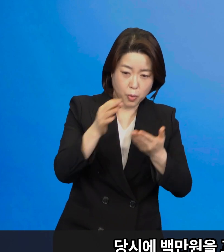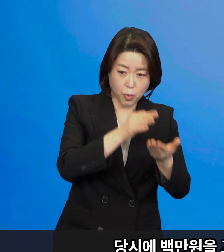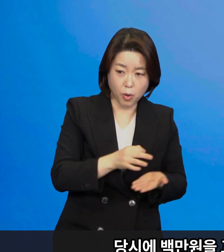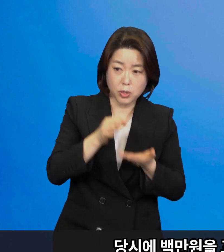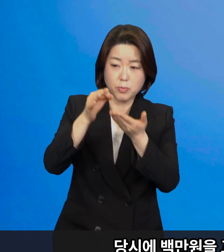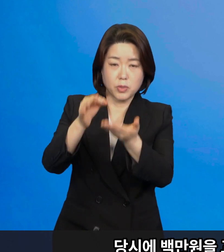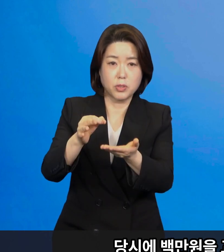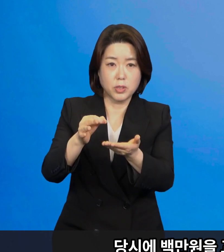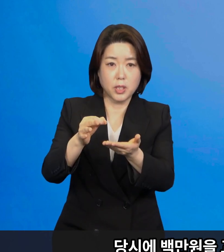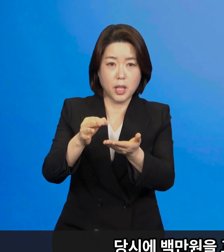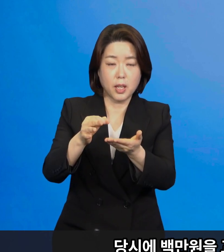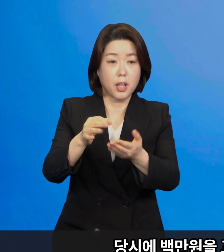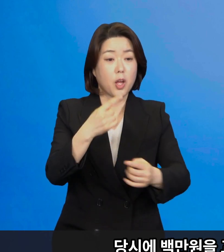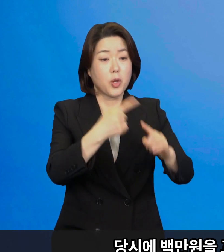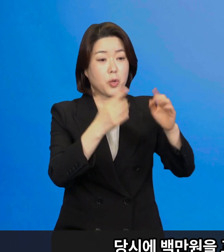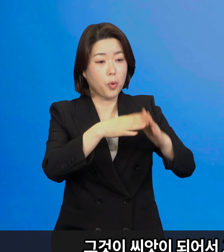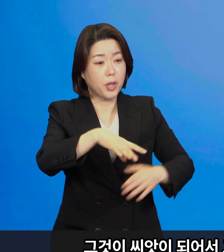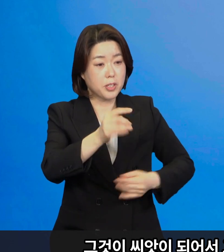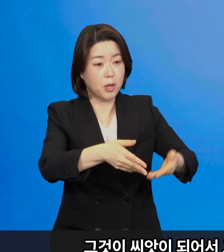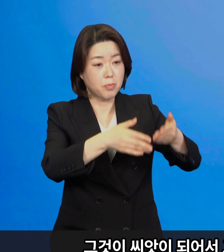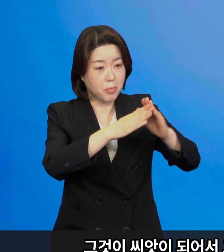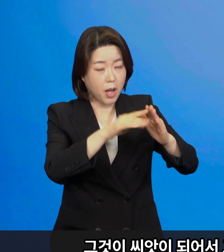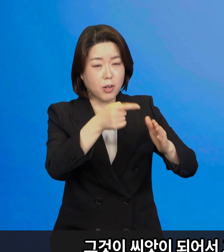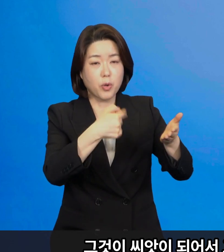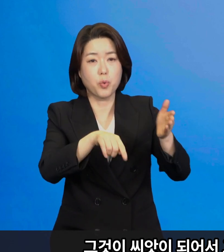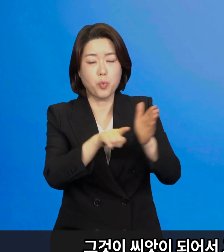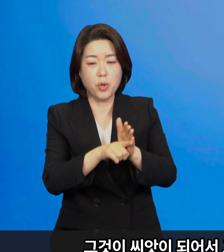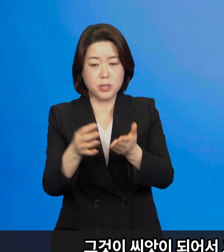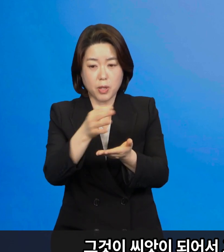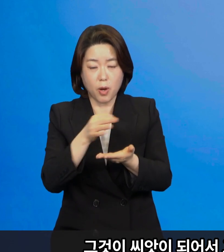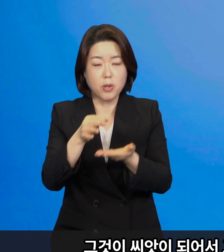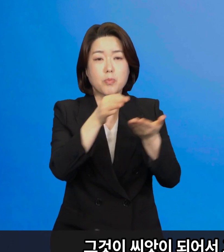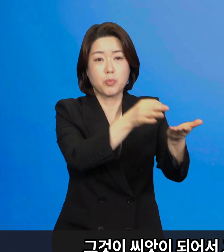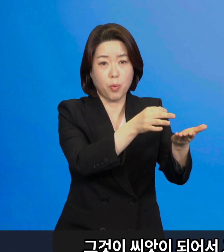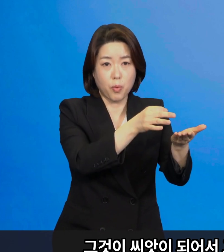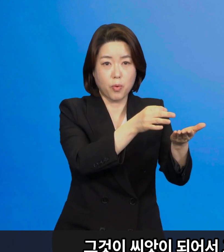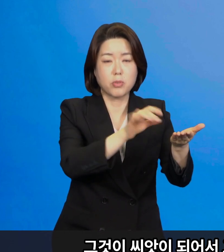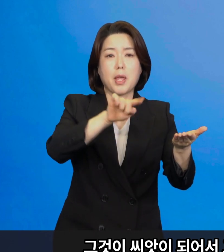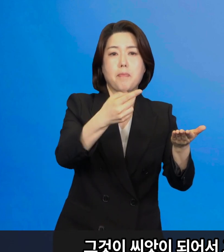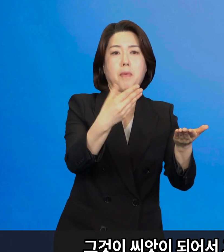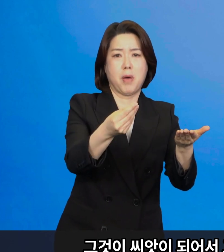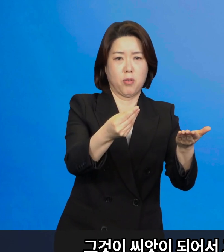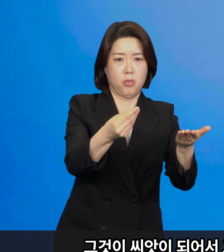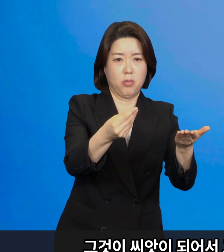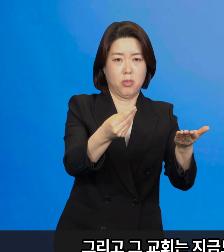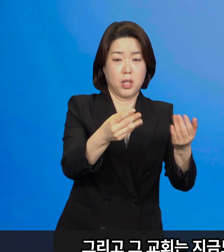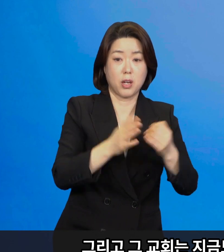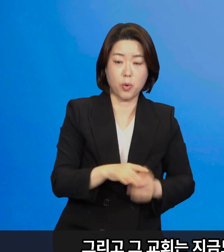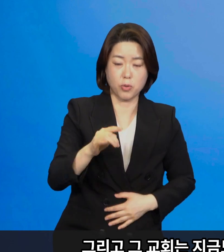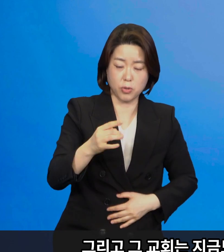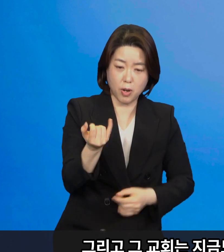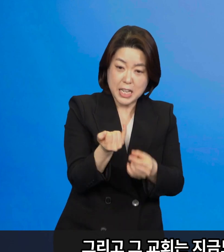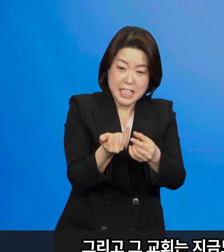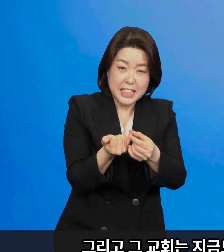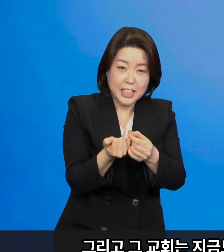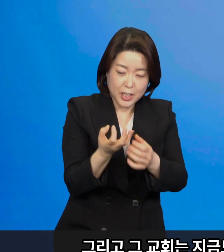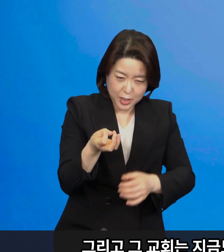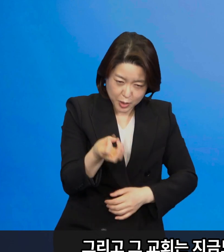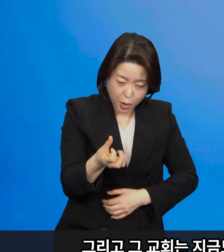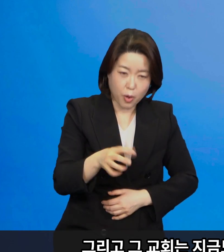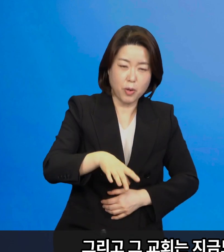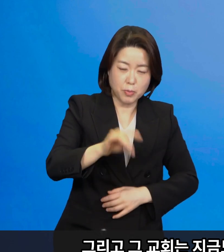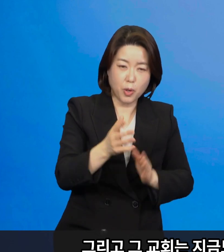원을 교회를 위해서 드렸고 그것이 씨앗이 되어서 교회가 시작이 되었습니다. 그리고 그 교회는